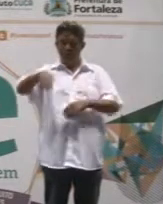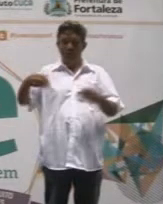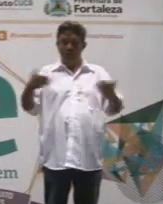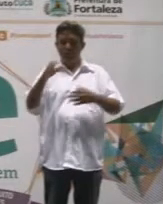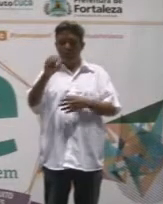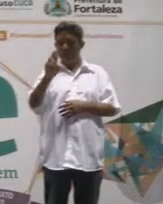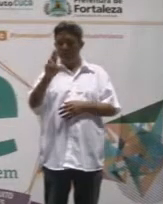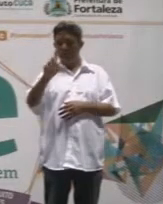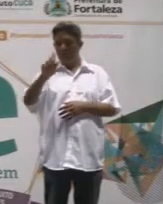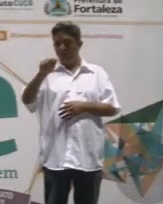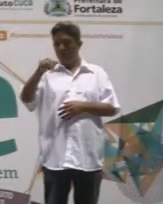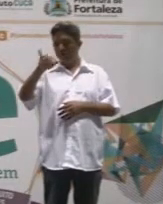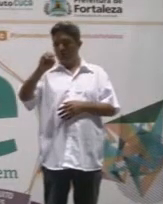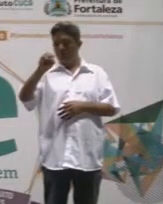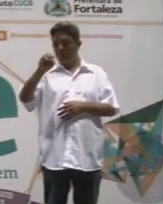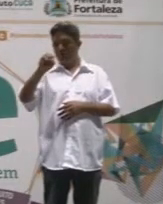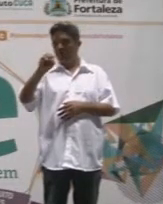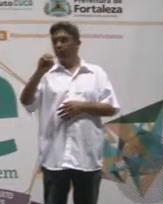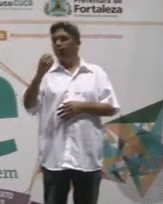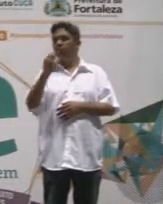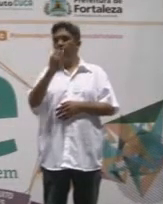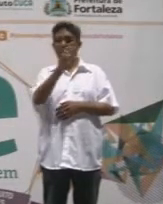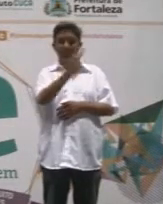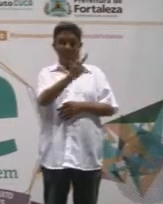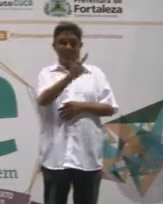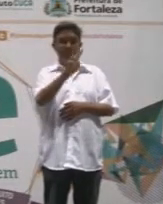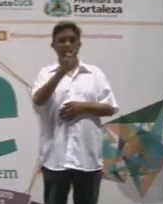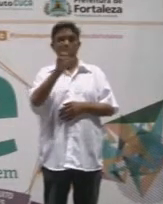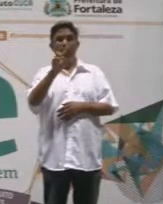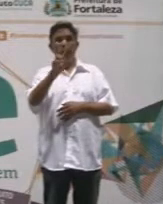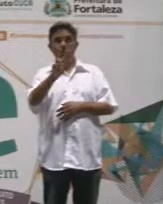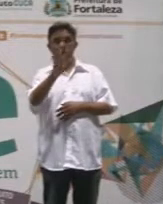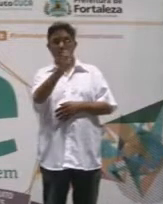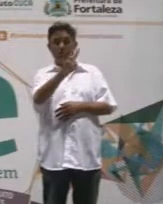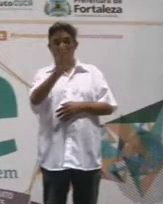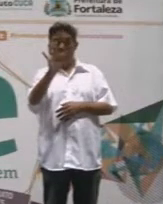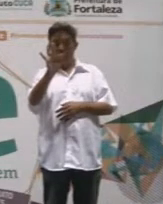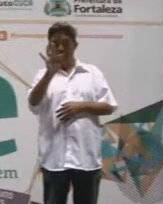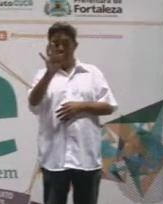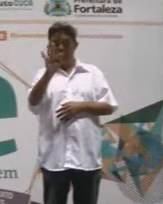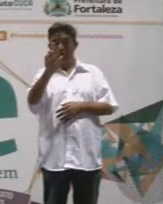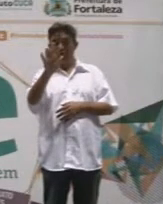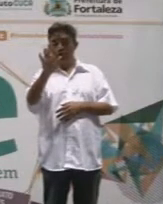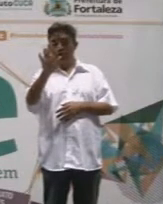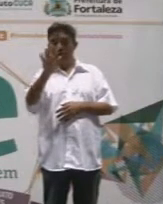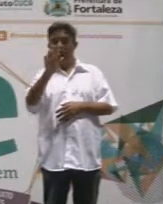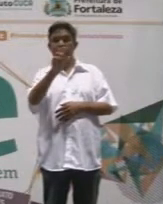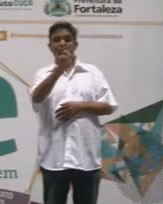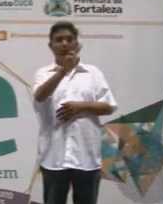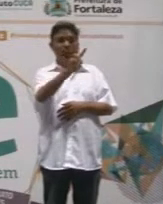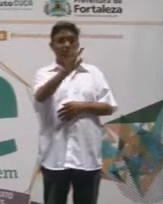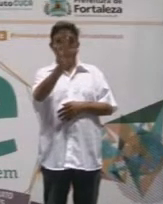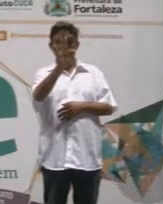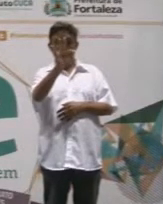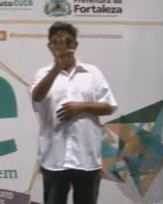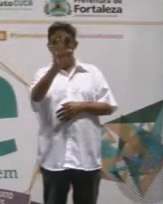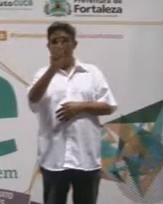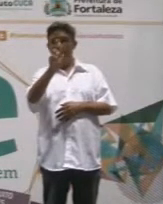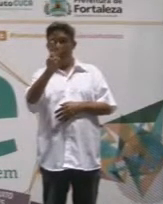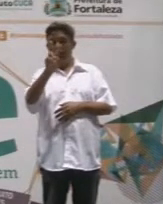Nesse caso fica verdadeiro agora, dessa maneira. Aí fica V, F, V, F, E. Fica sendo